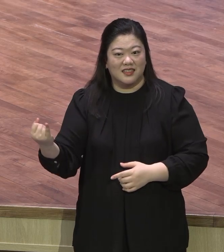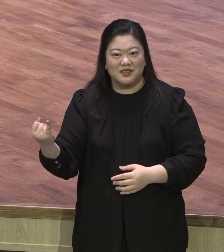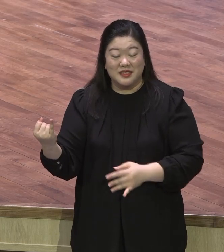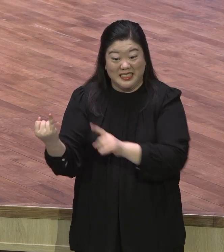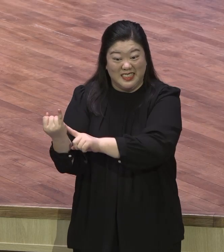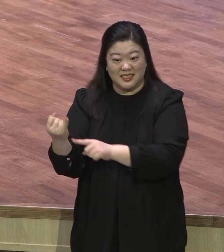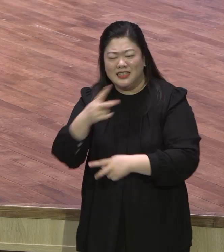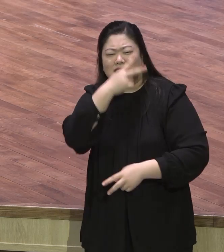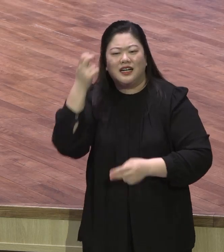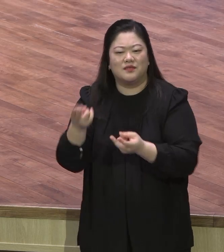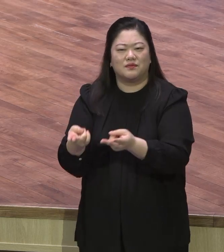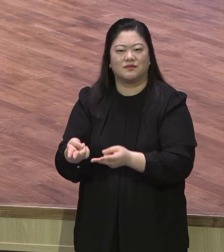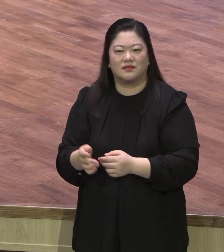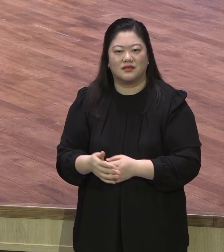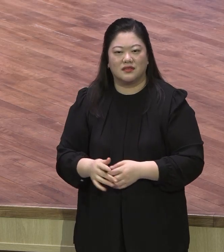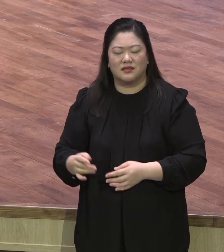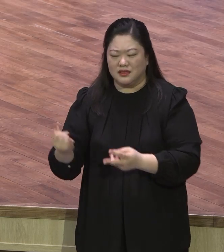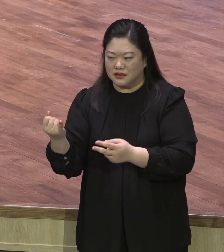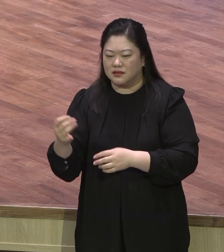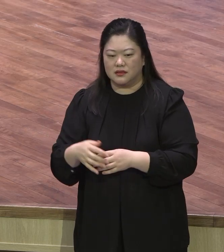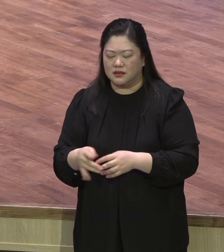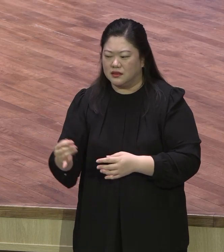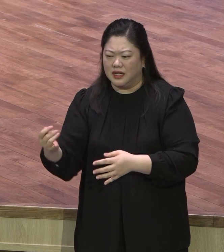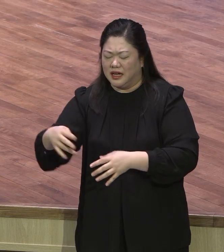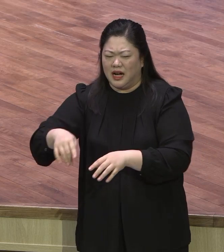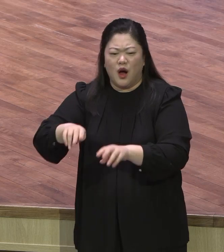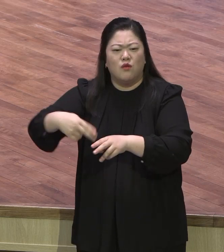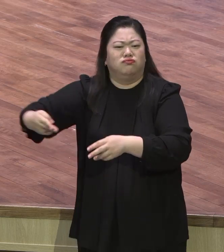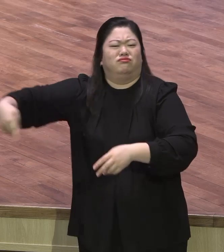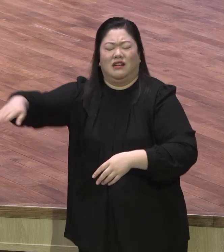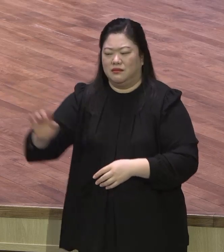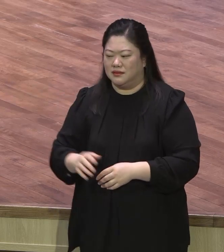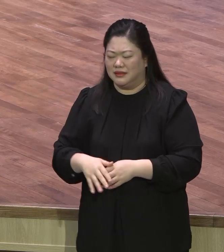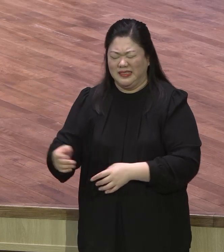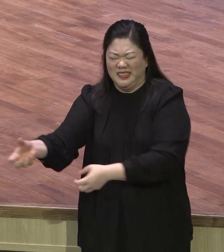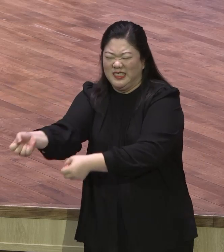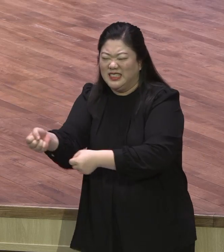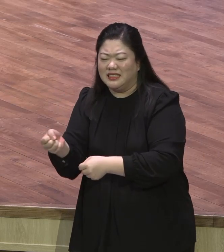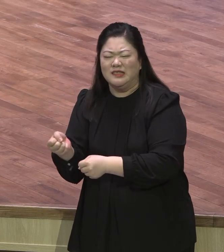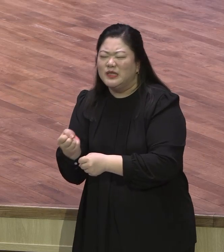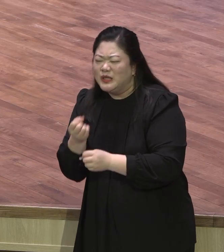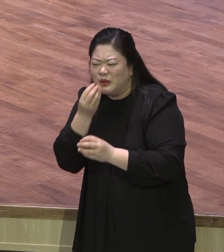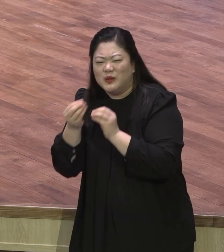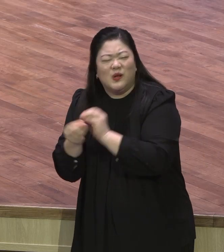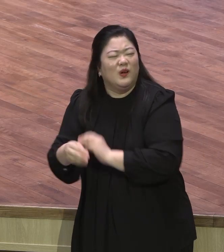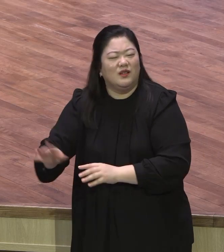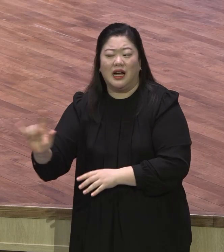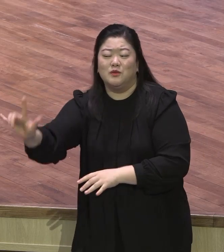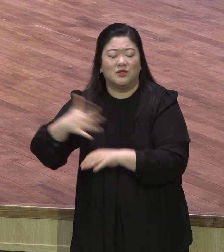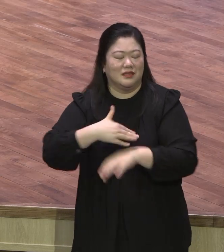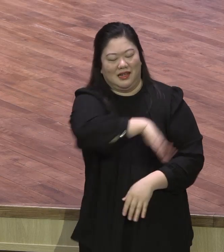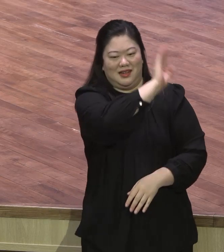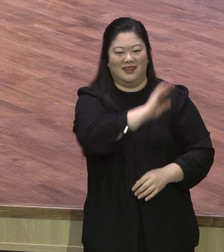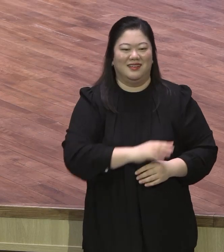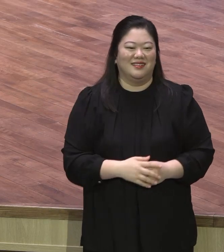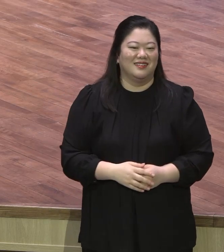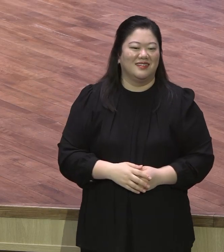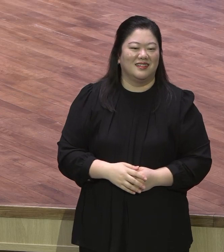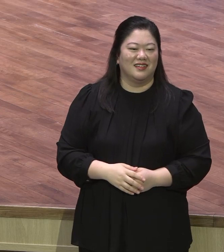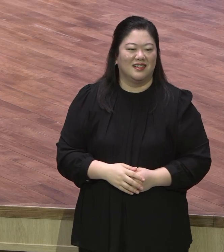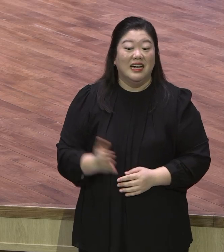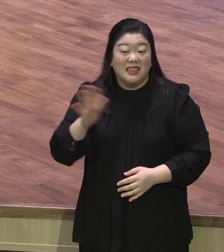자고 있으면 잡아당겨가지고 알레베이오 하고 이마에 이마에 뽀뽀하고 나와요. 그런데 아무 반응을 안